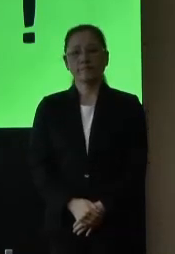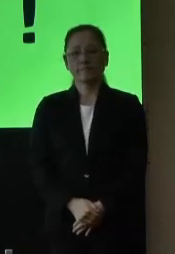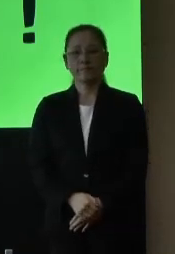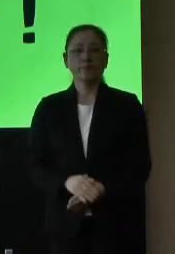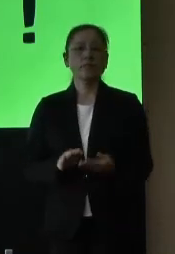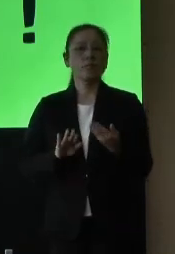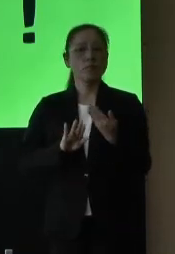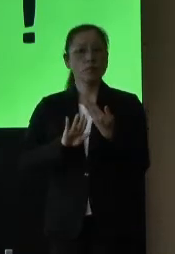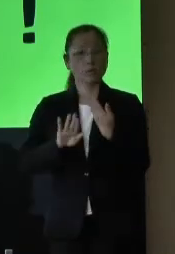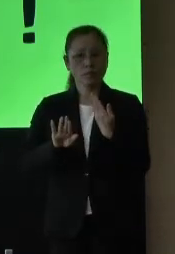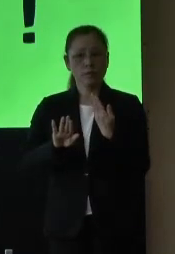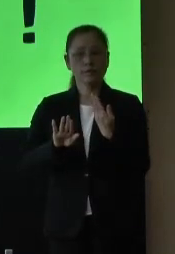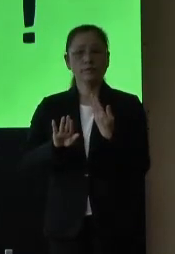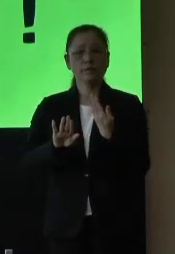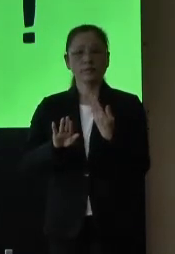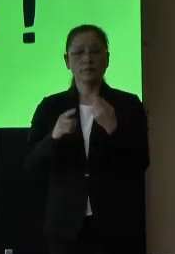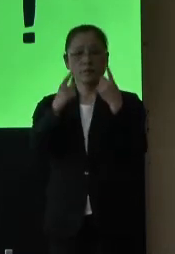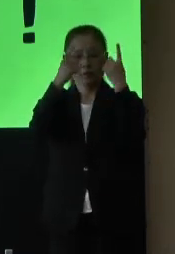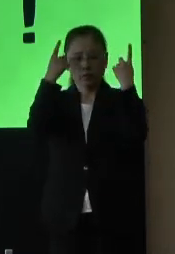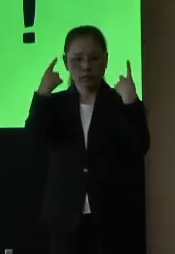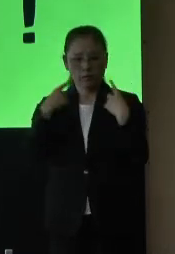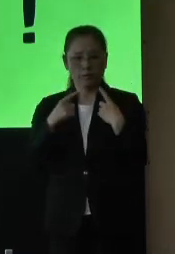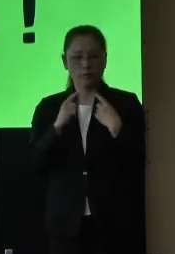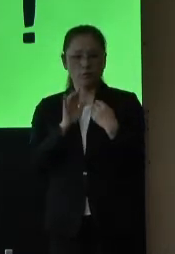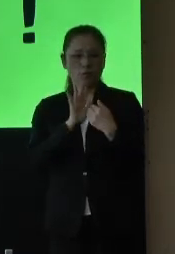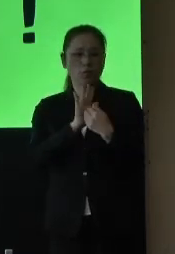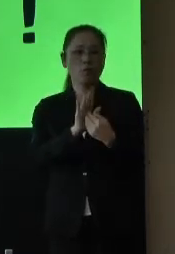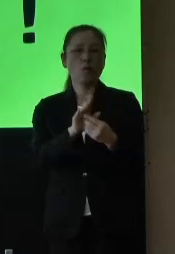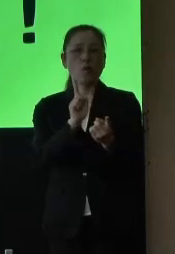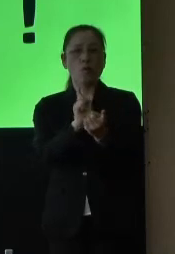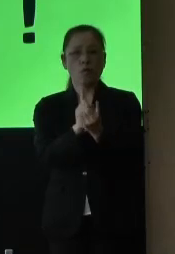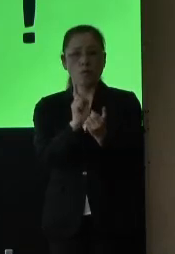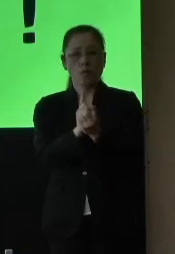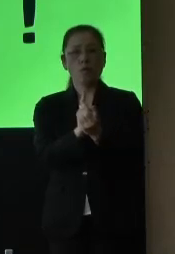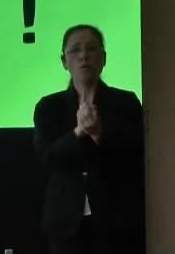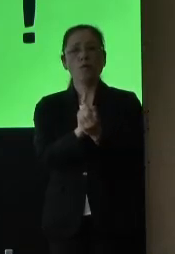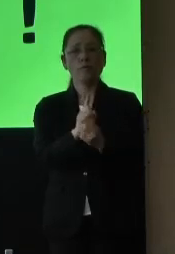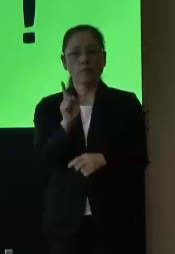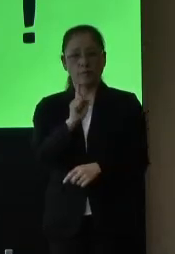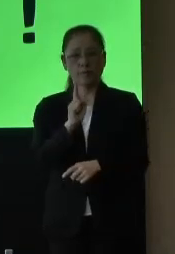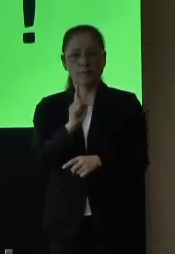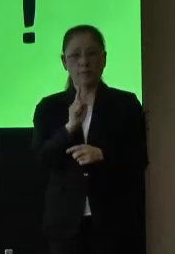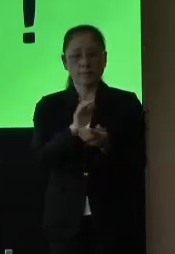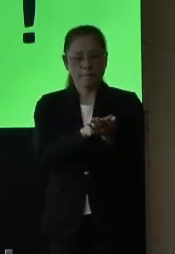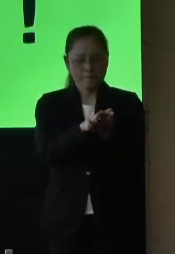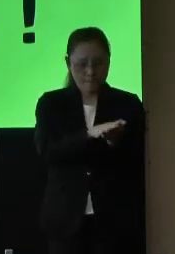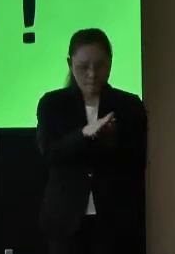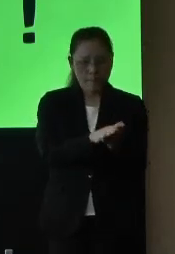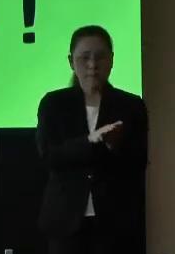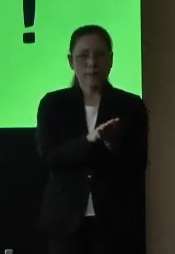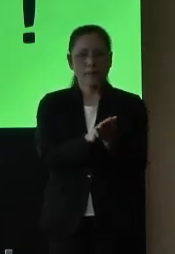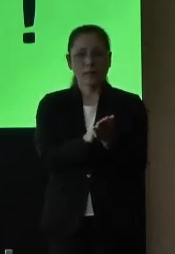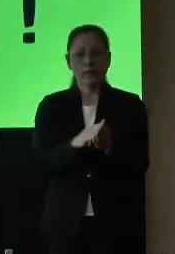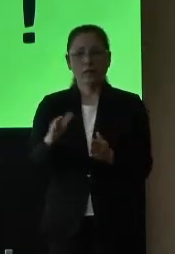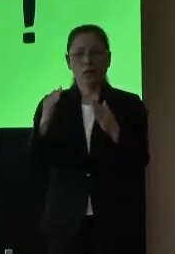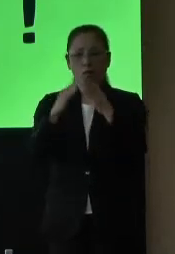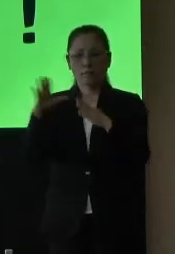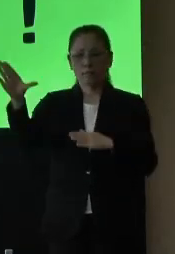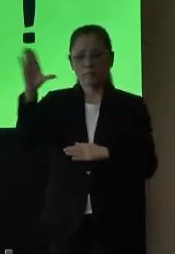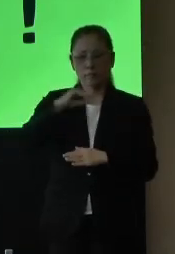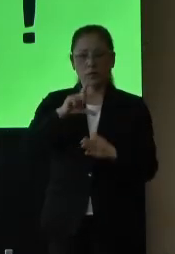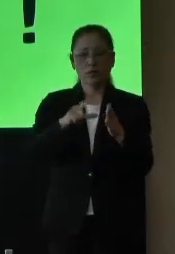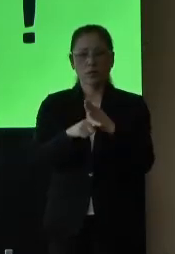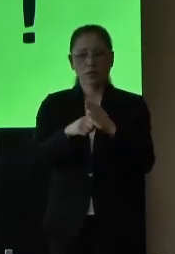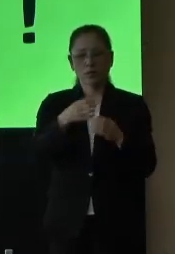その他個人でできる予防対策としては、石鹸を使った手洗いや外出から帰った際のう